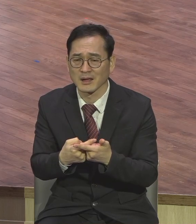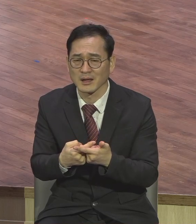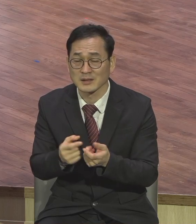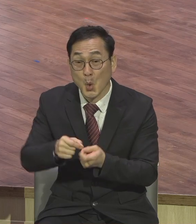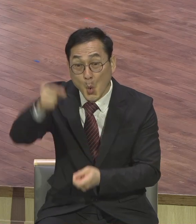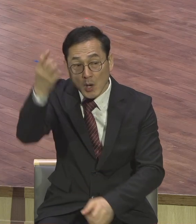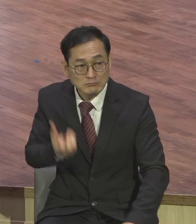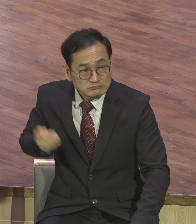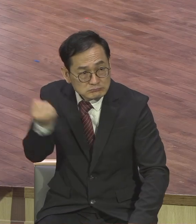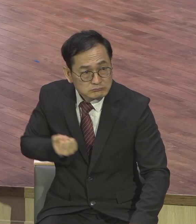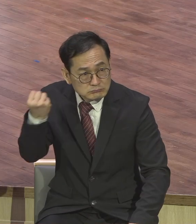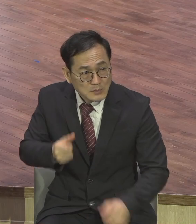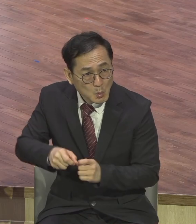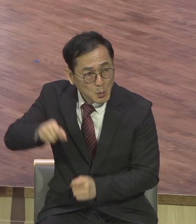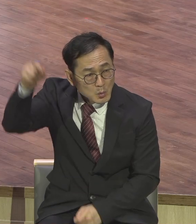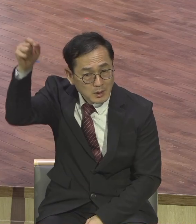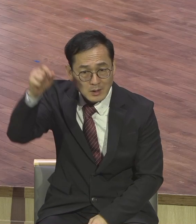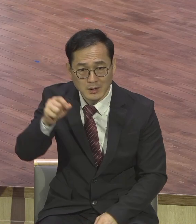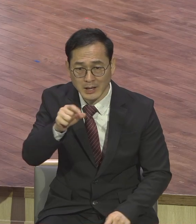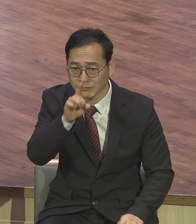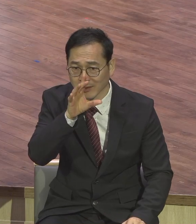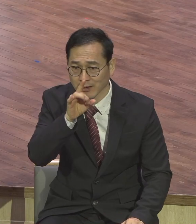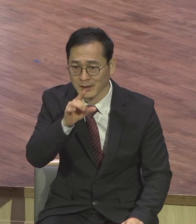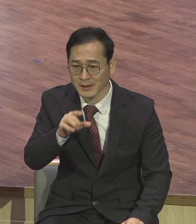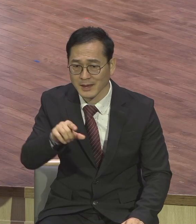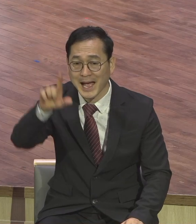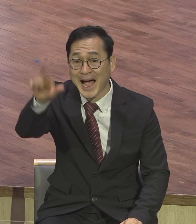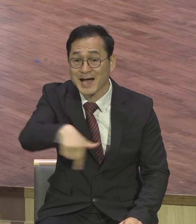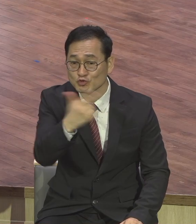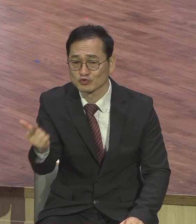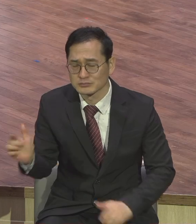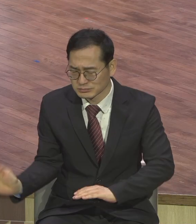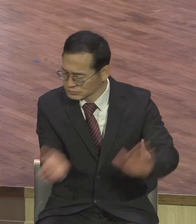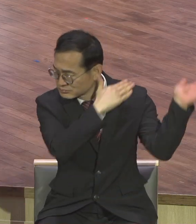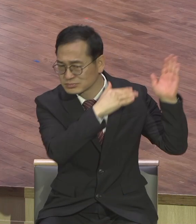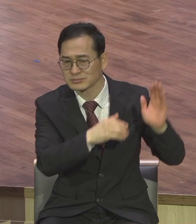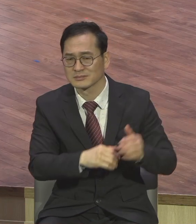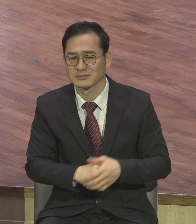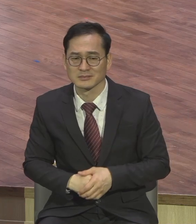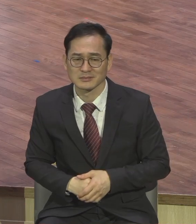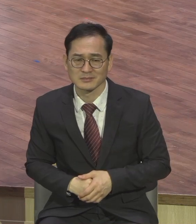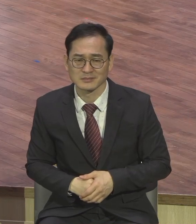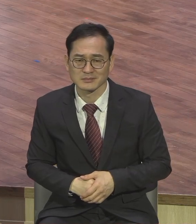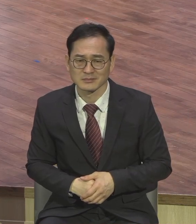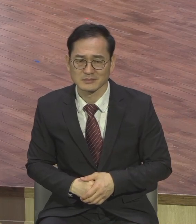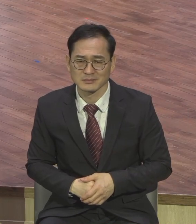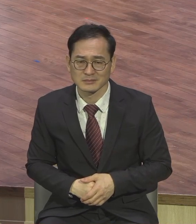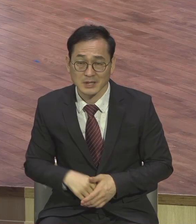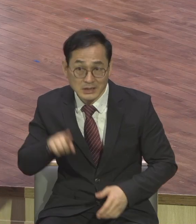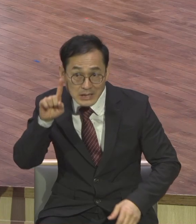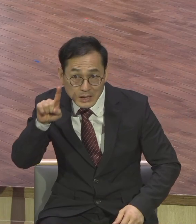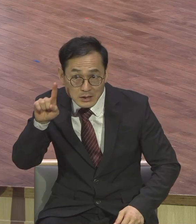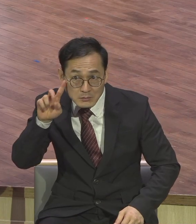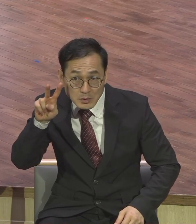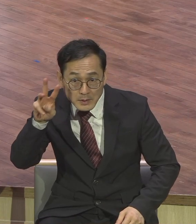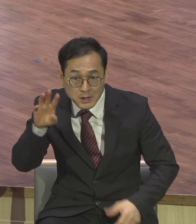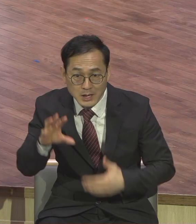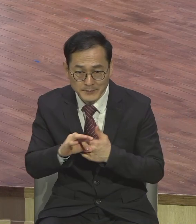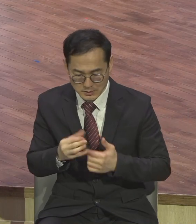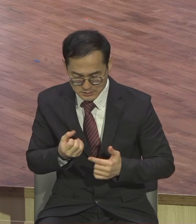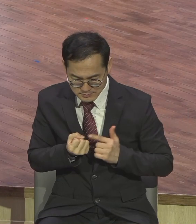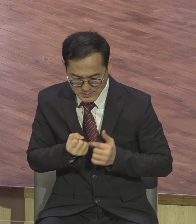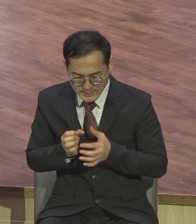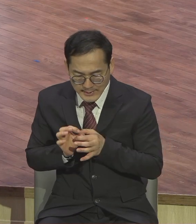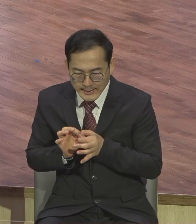비방할 수 있습니다. 그런데 하룻밤 지나지 마라 그래서 하룻밤. 하룻밤 지나면 이 사단이 집을 지어버려요. 그럼